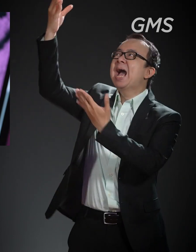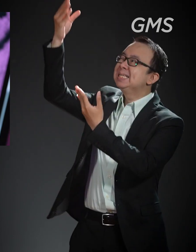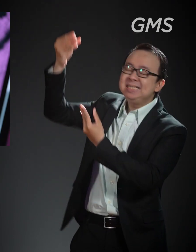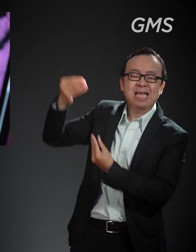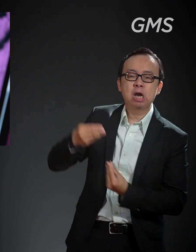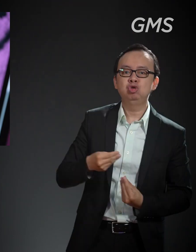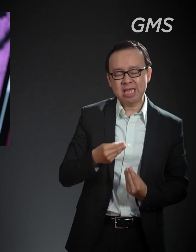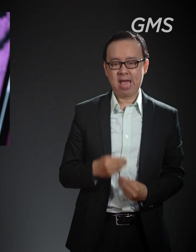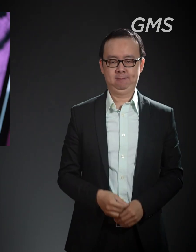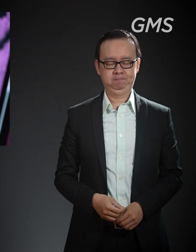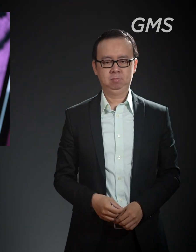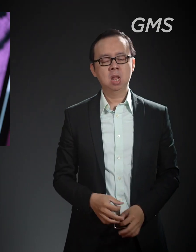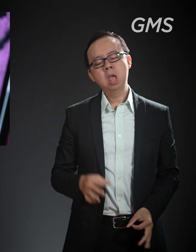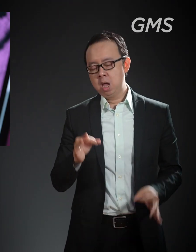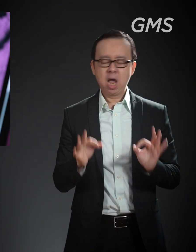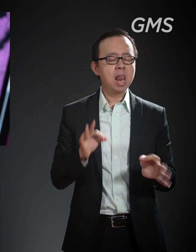memberi tidak boleh pamrih.